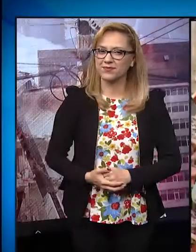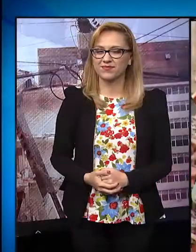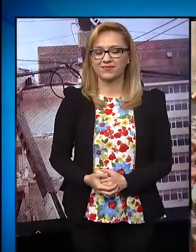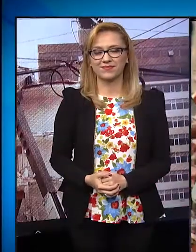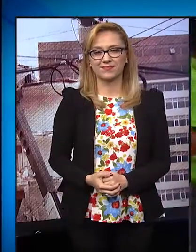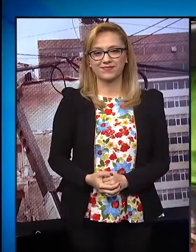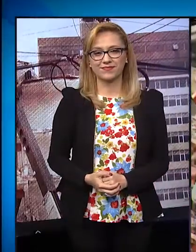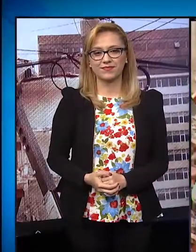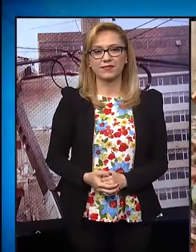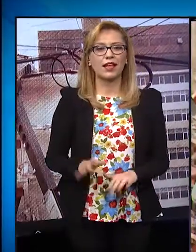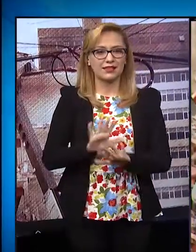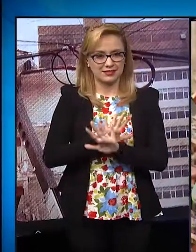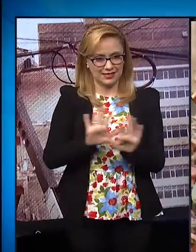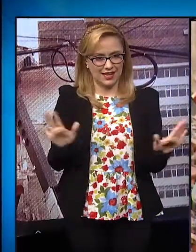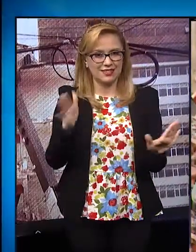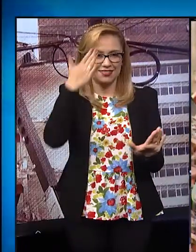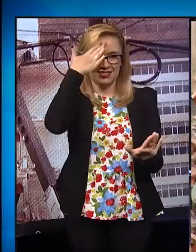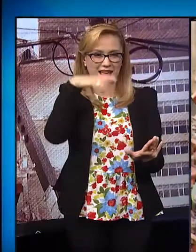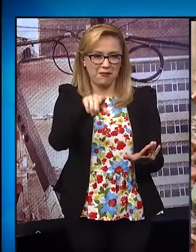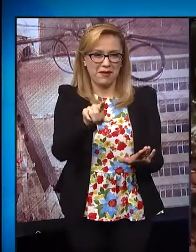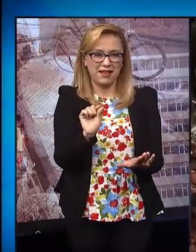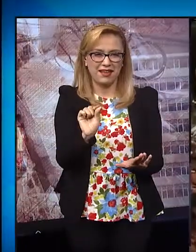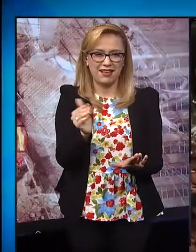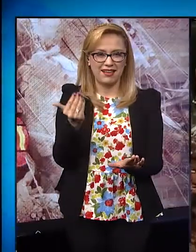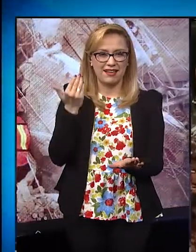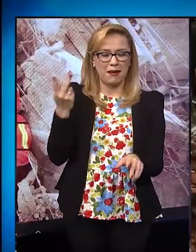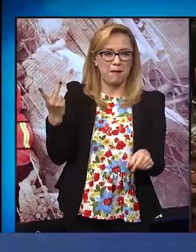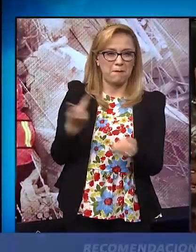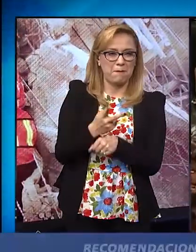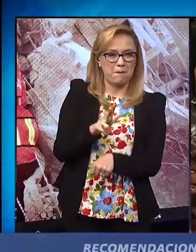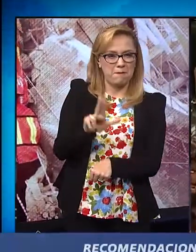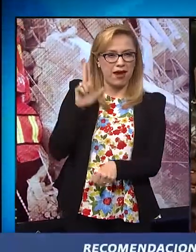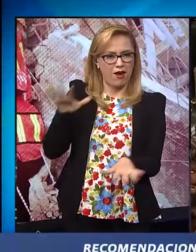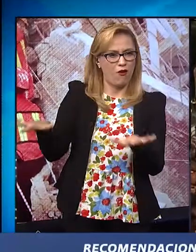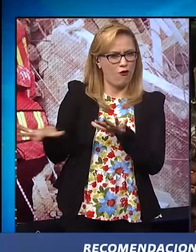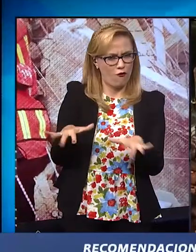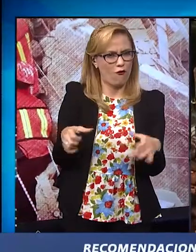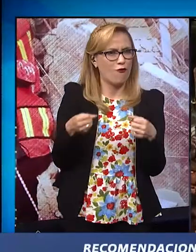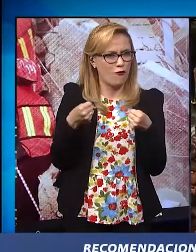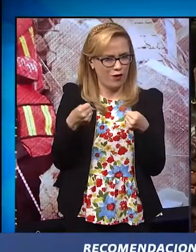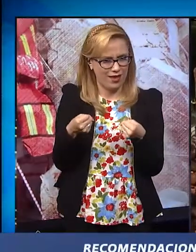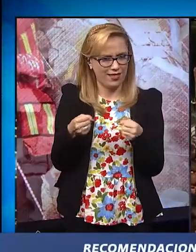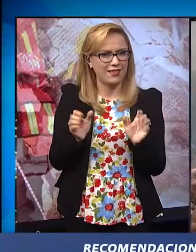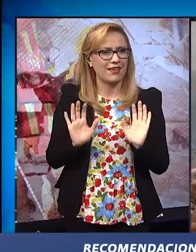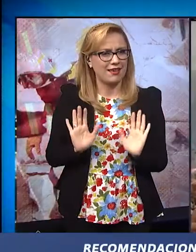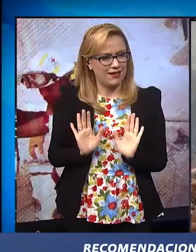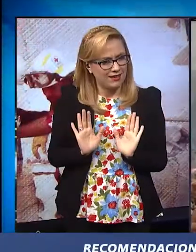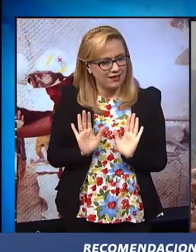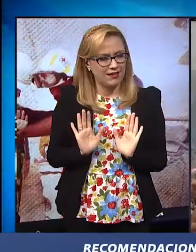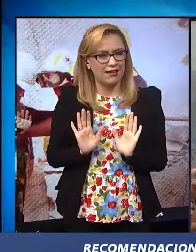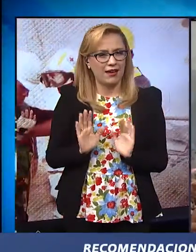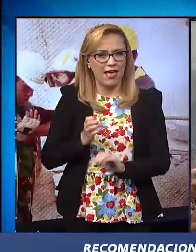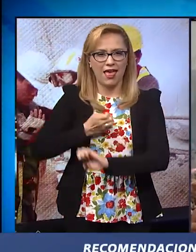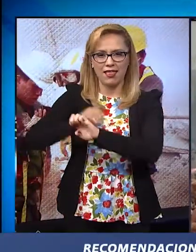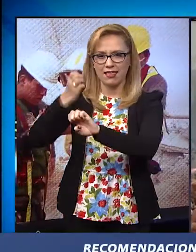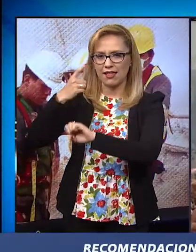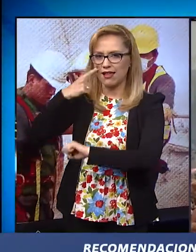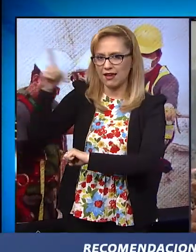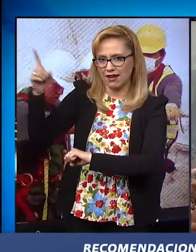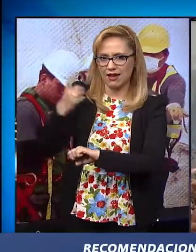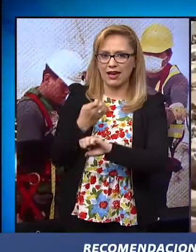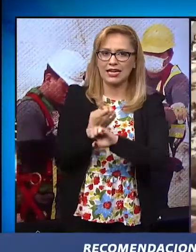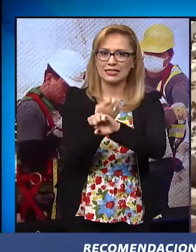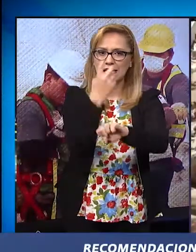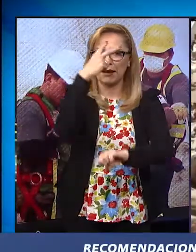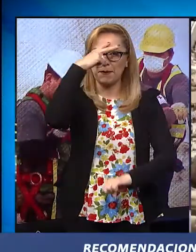si bien ya pasó lo más complejo del sismo registrado este martes en la ciudad de mexico y en entidades como el estado de méxico